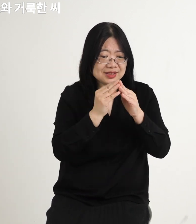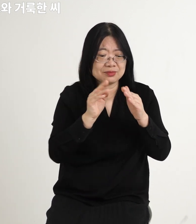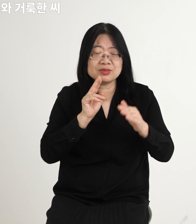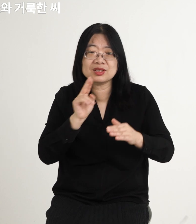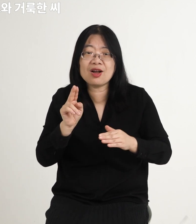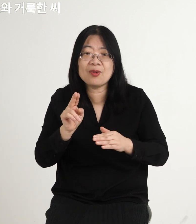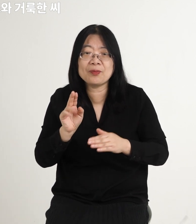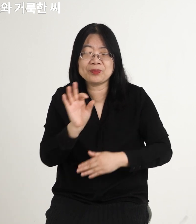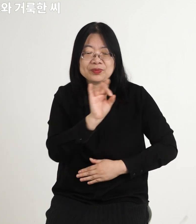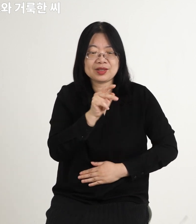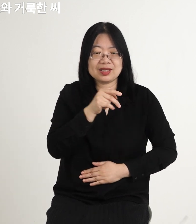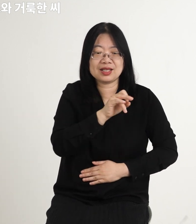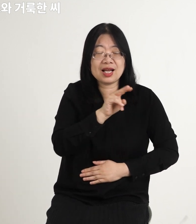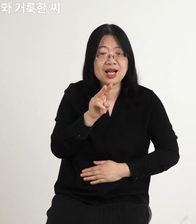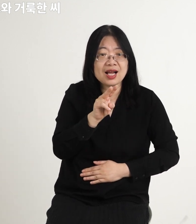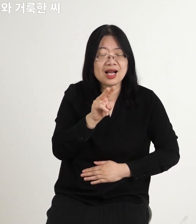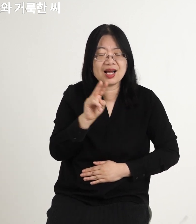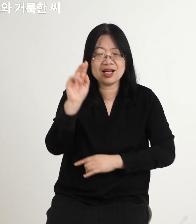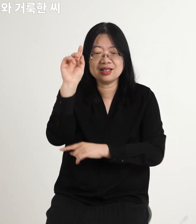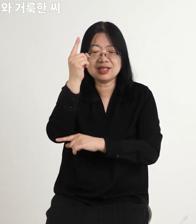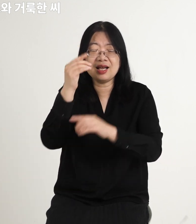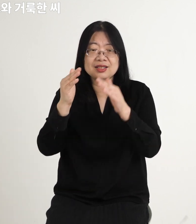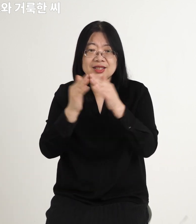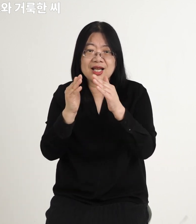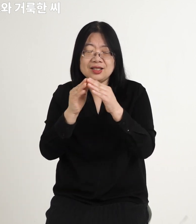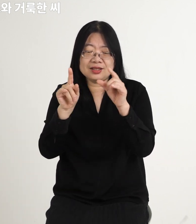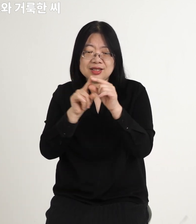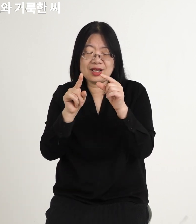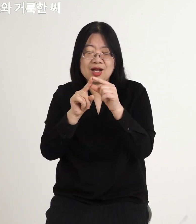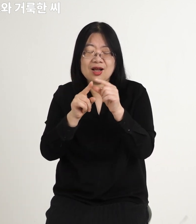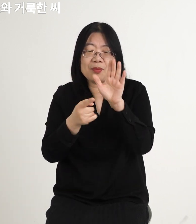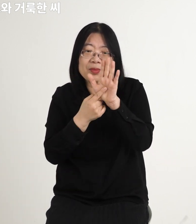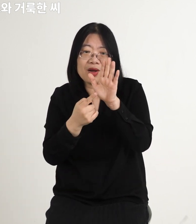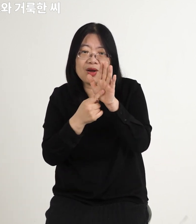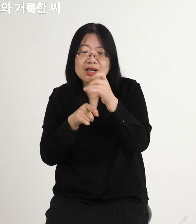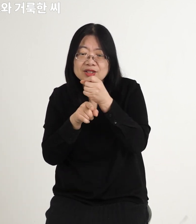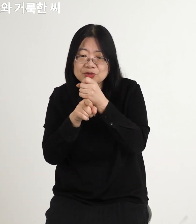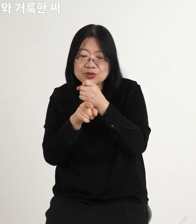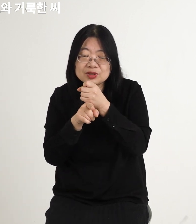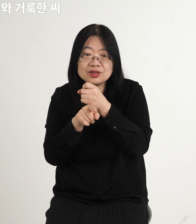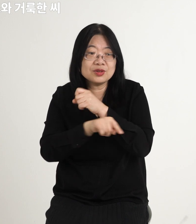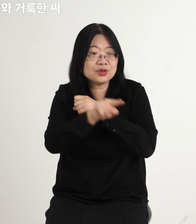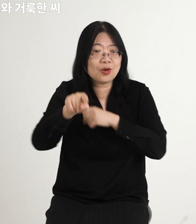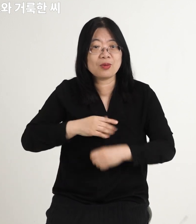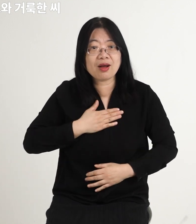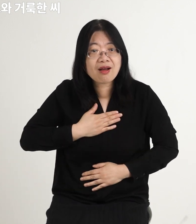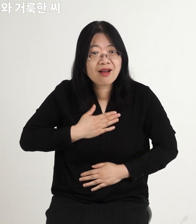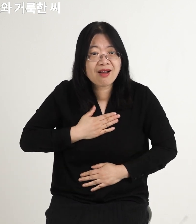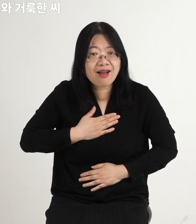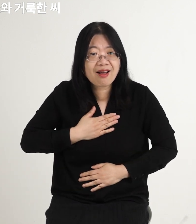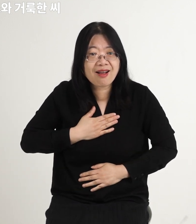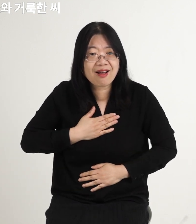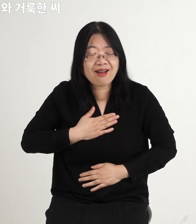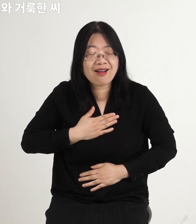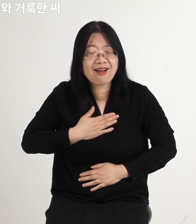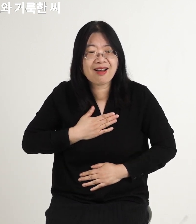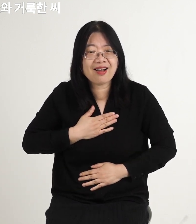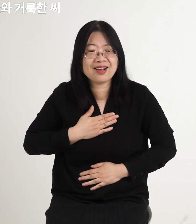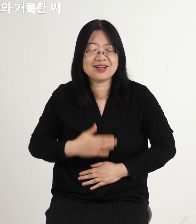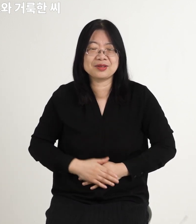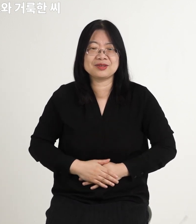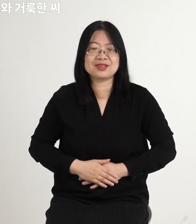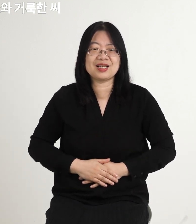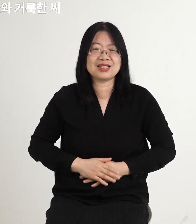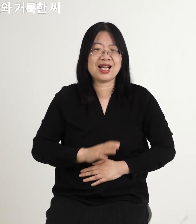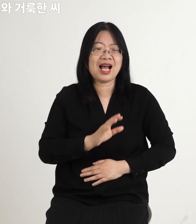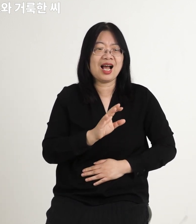왜 이사야가 유독 다윗의 집이라는 표현을 쓰는지 이제 그 이유를 알겠어요? 그러니까